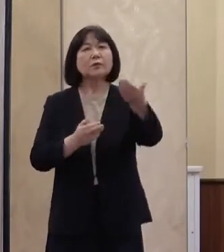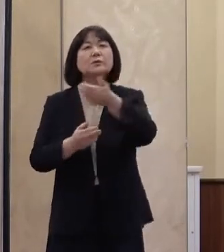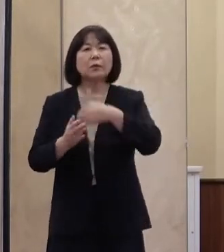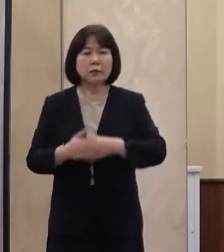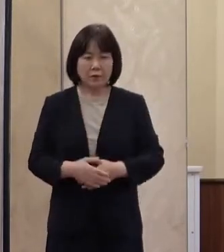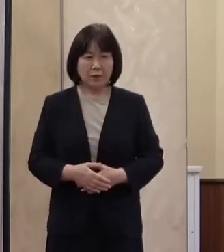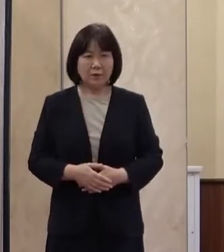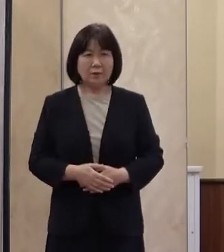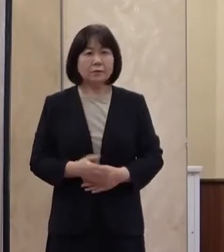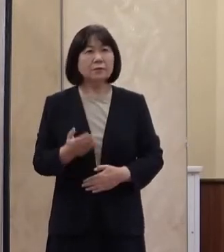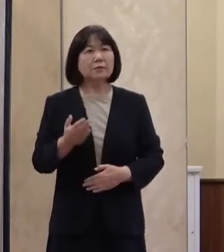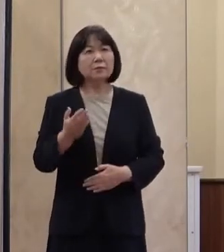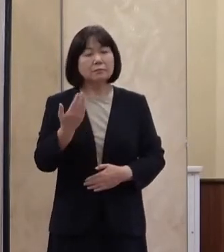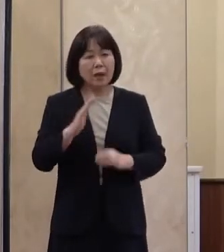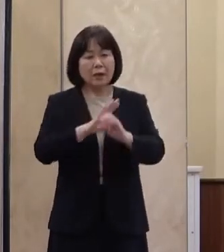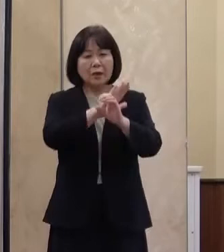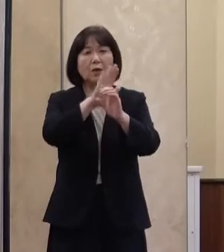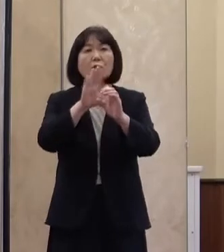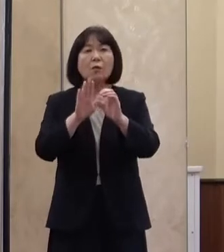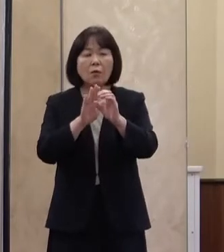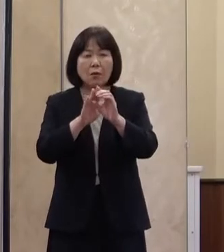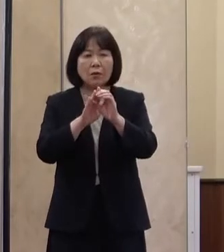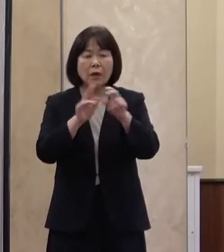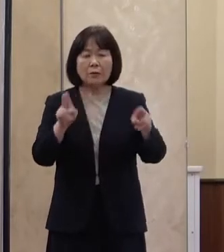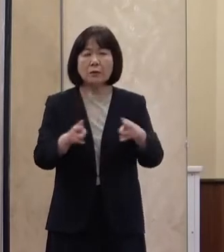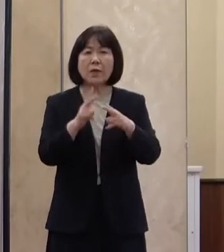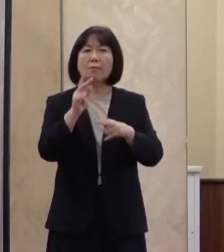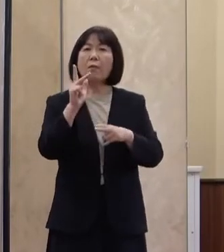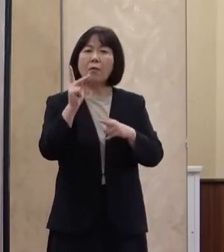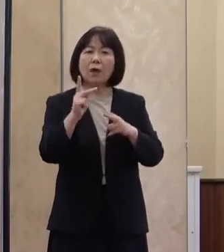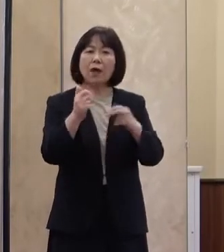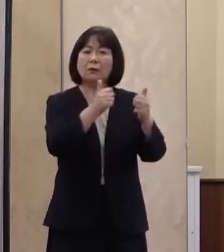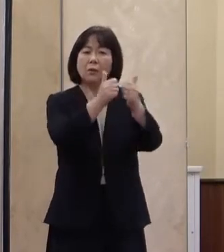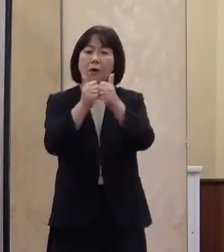専門コロナの専門家会議で